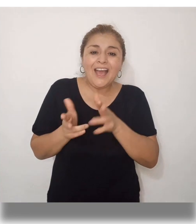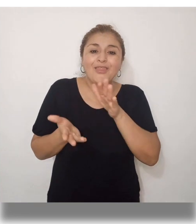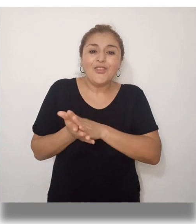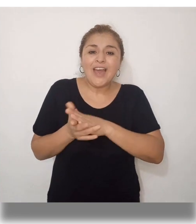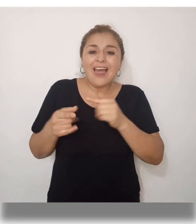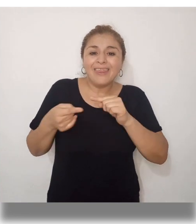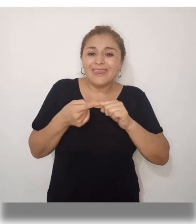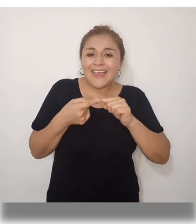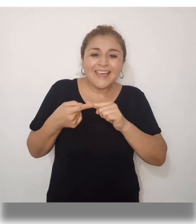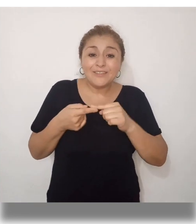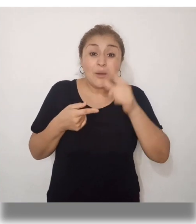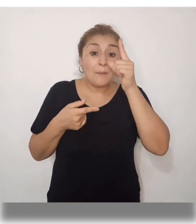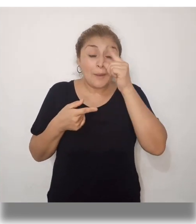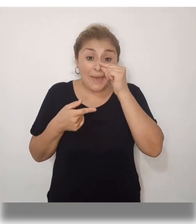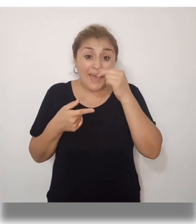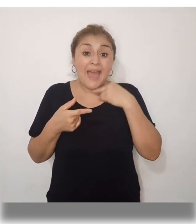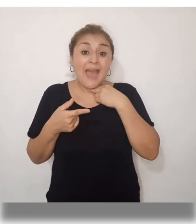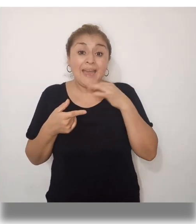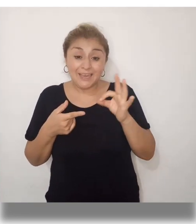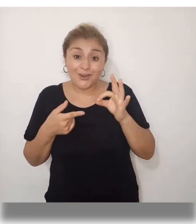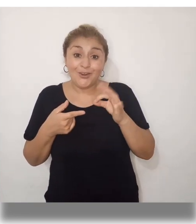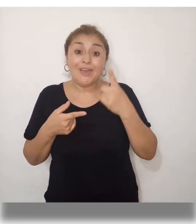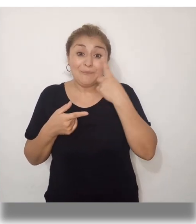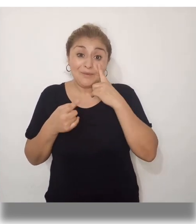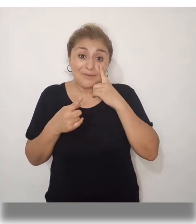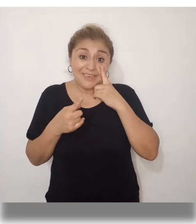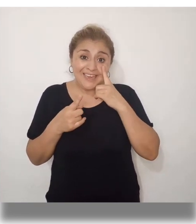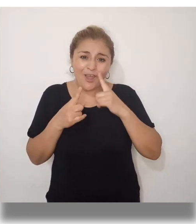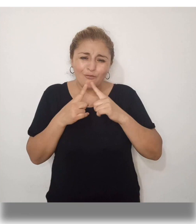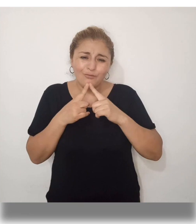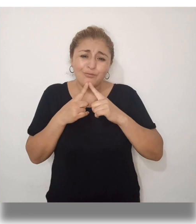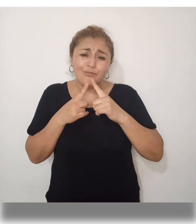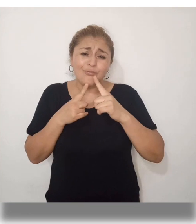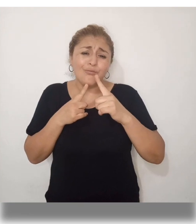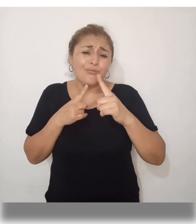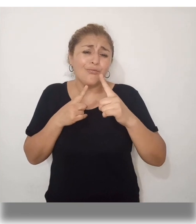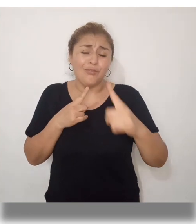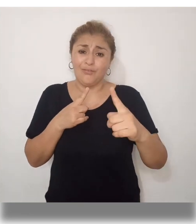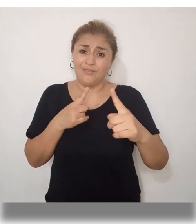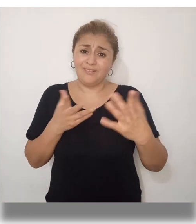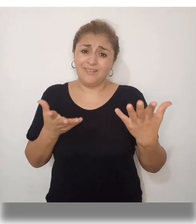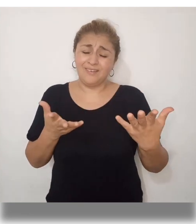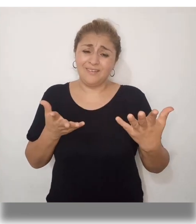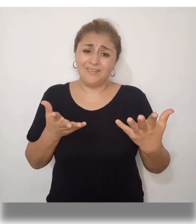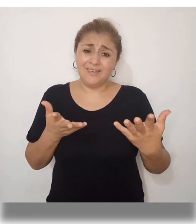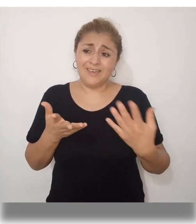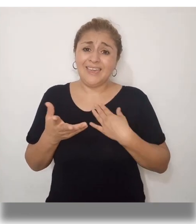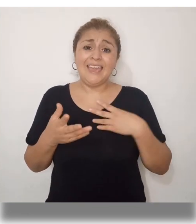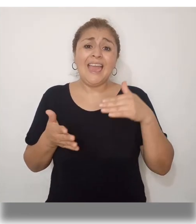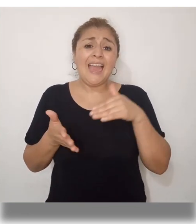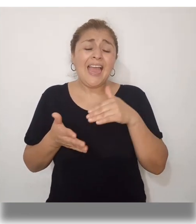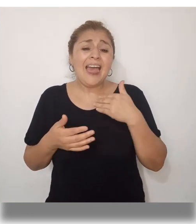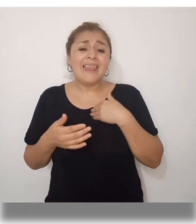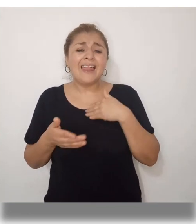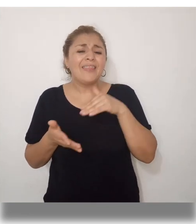hijo no es temporal es permanente y no depende de los estados de